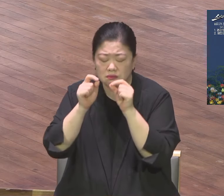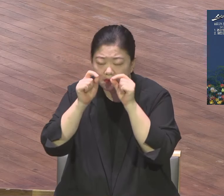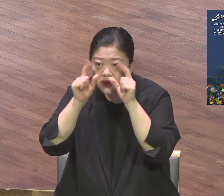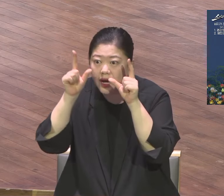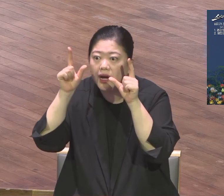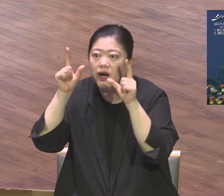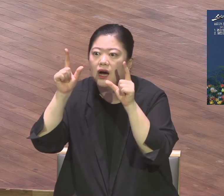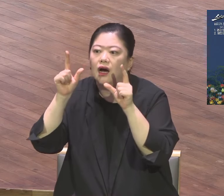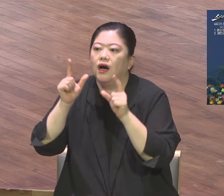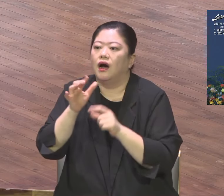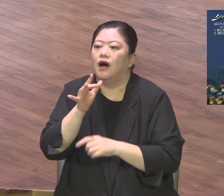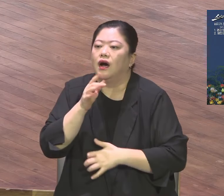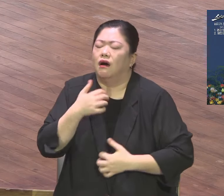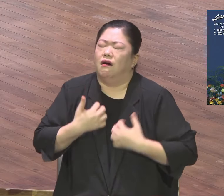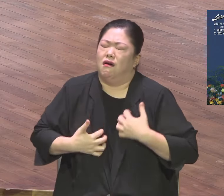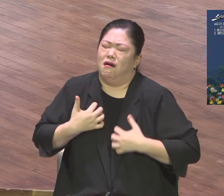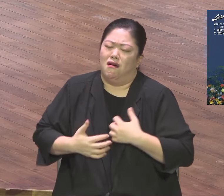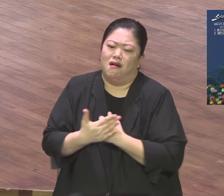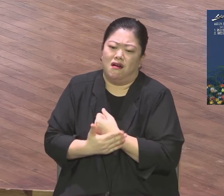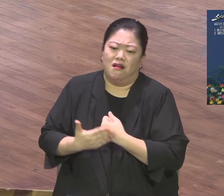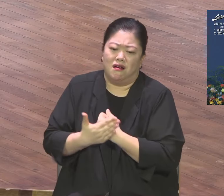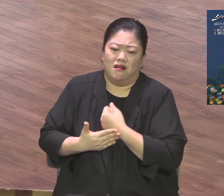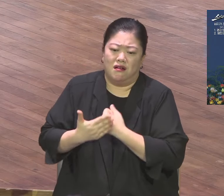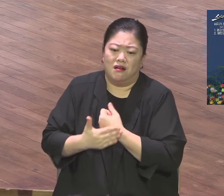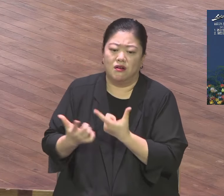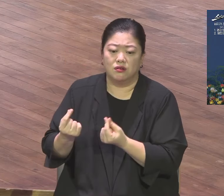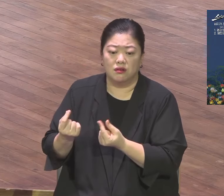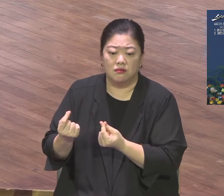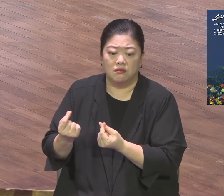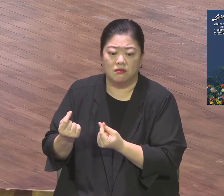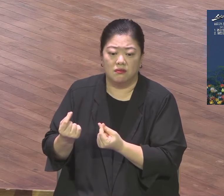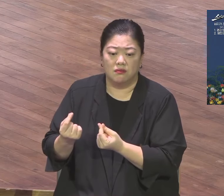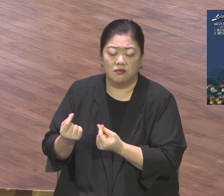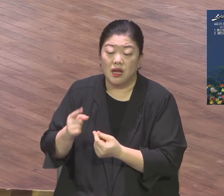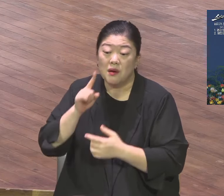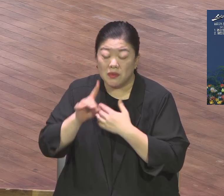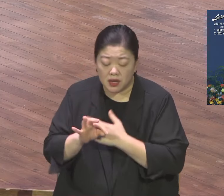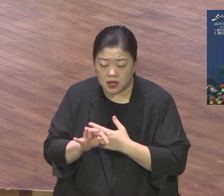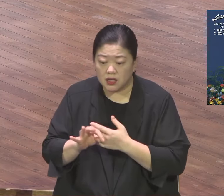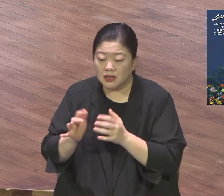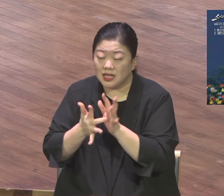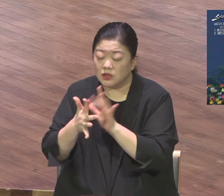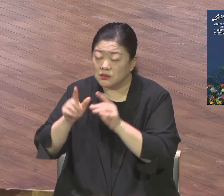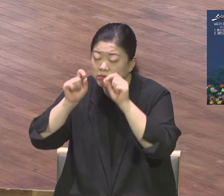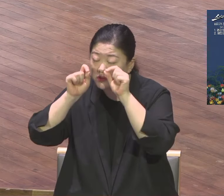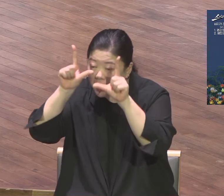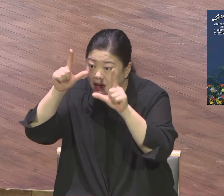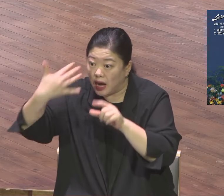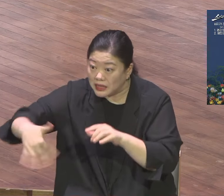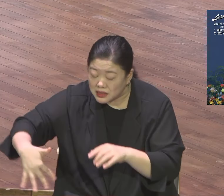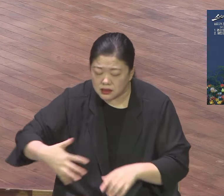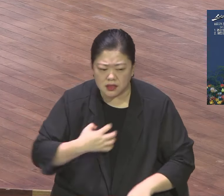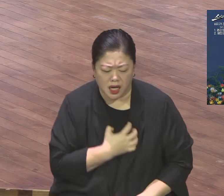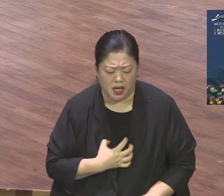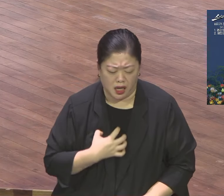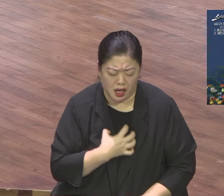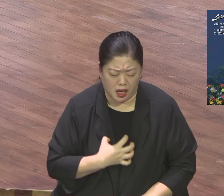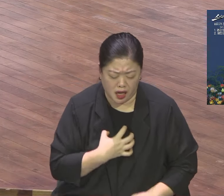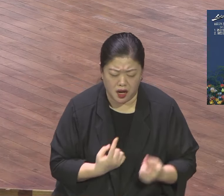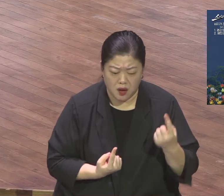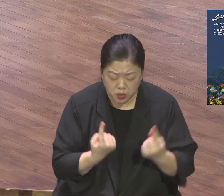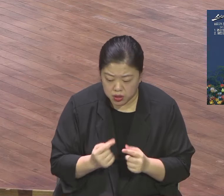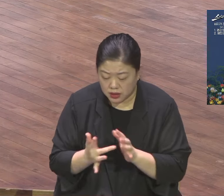백마디 천마디 염려 걱정하고 사람 방법 속에서 뛰어다니는 것보다 한 번 고백하지 더 힘이